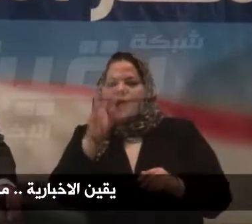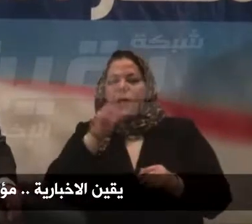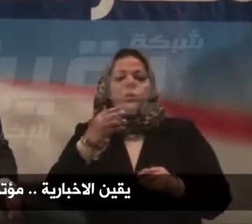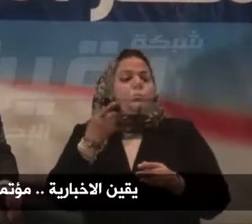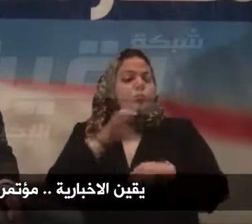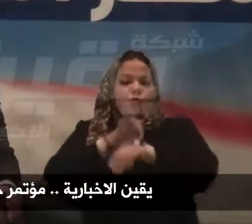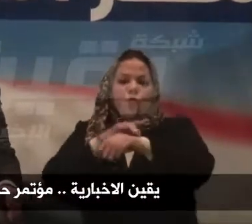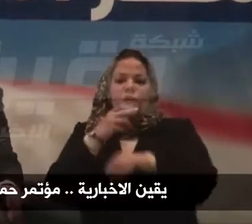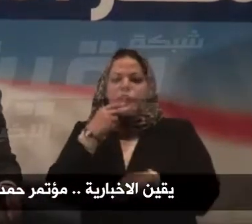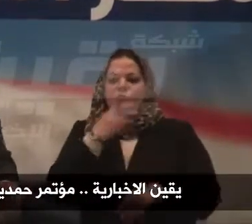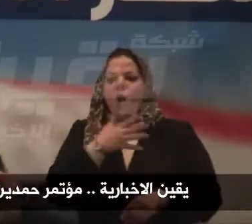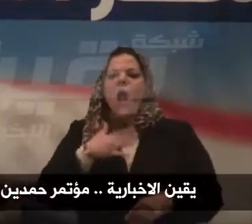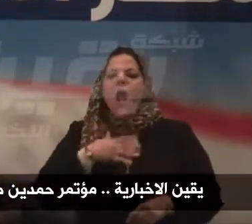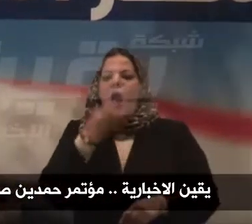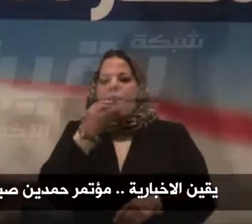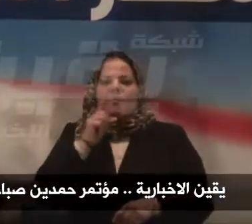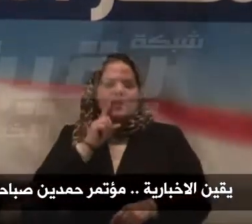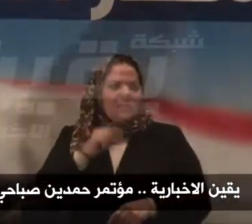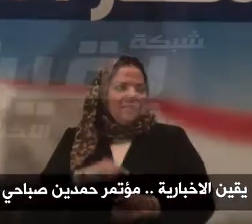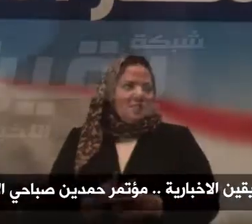السنجيري.